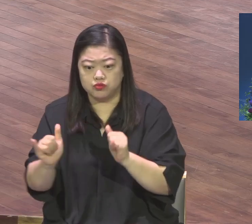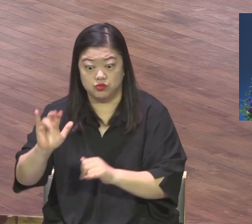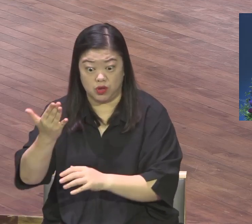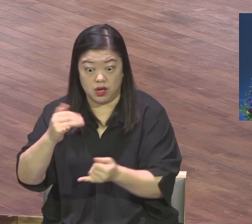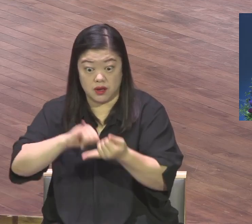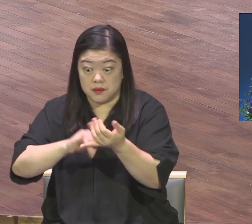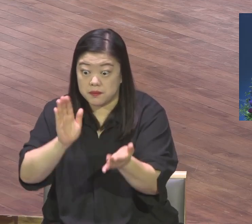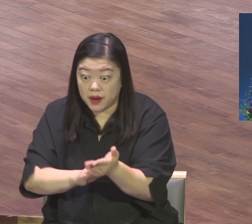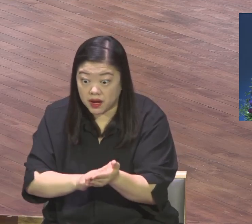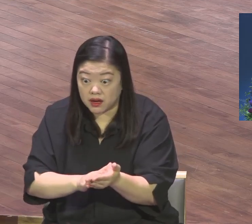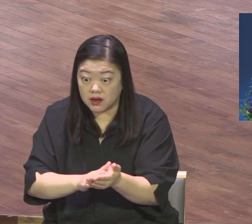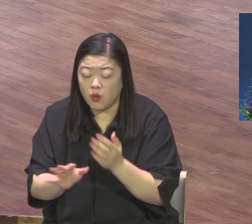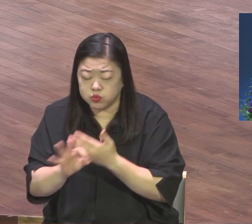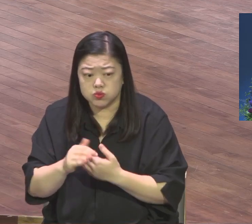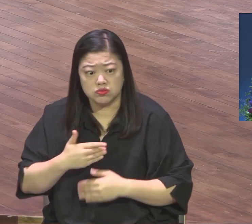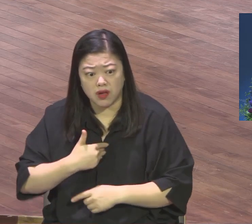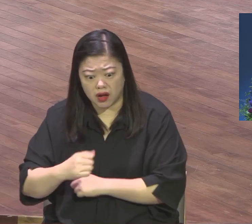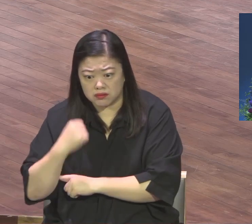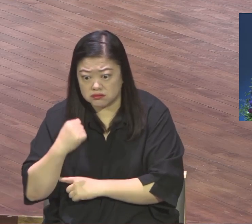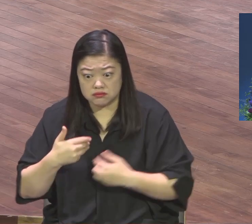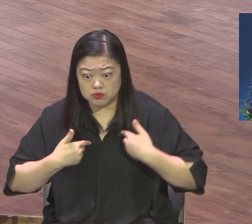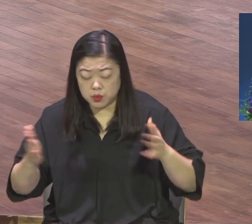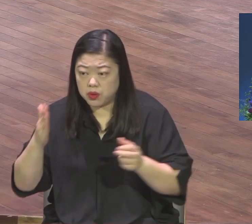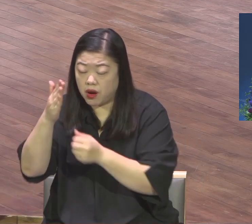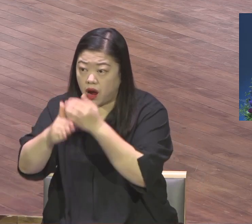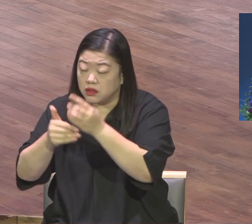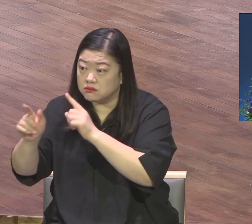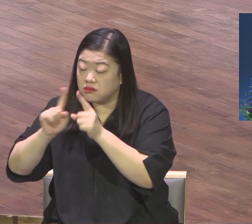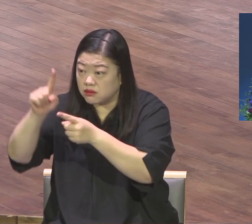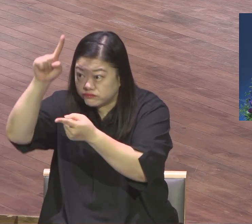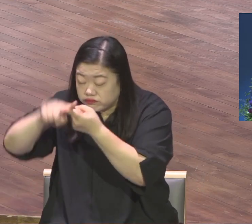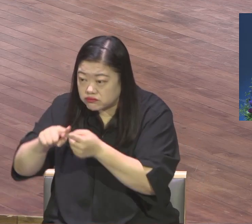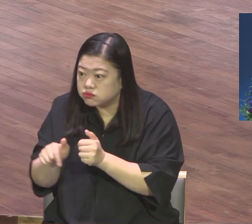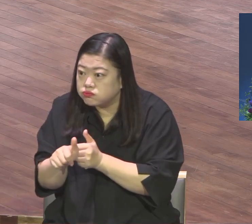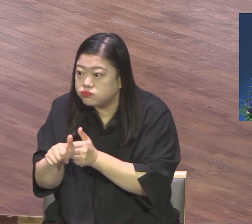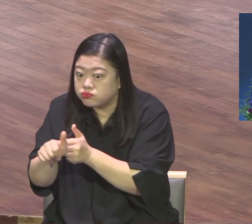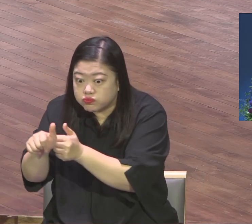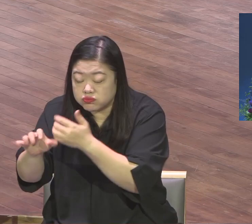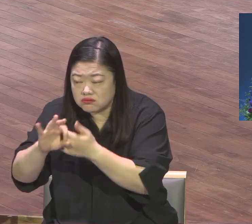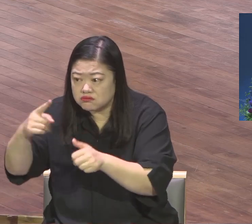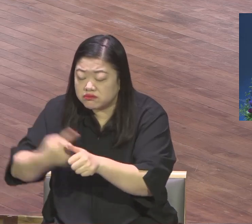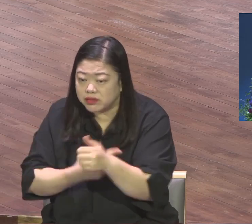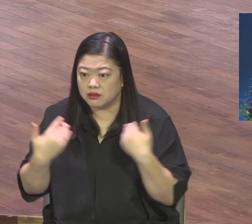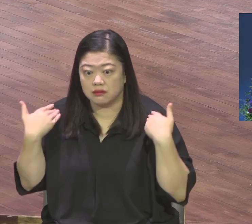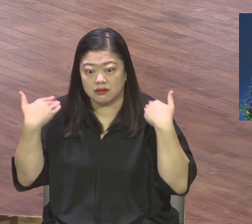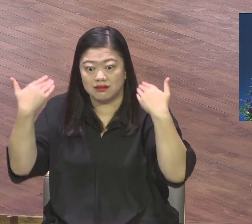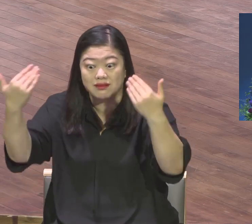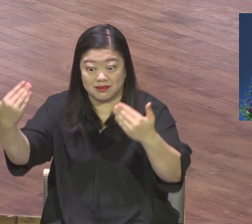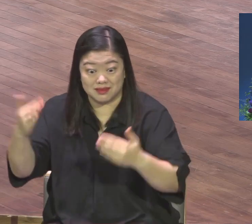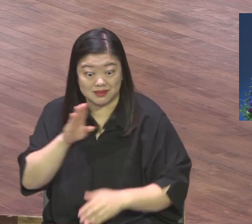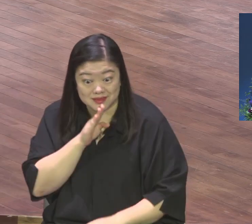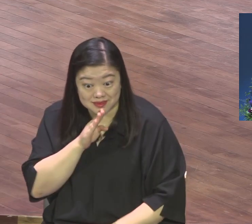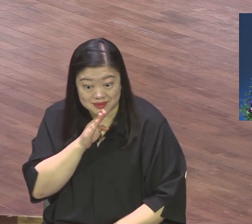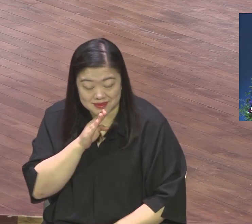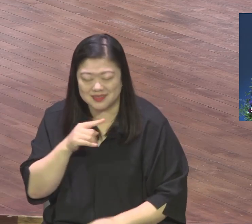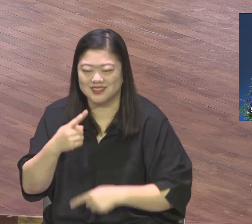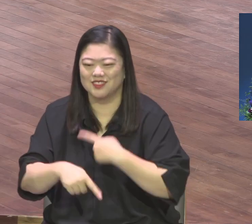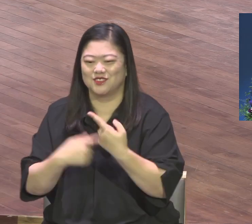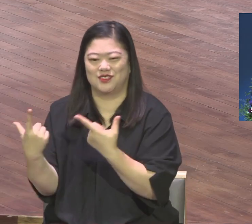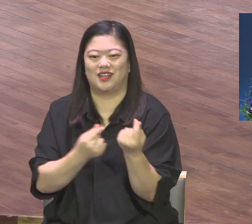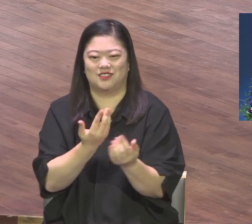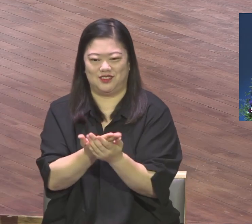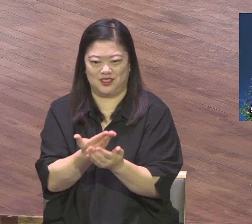하리라. 네. 우리가 합니까? 주님이 따라만 가면 다 인도해 주시는데 신앙 고백합니다.